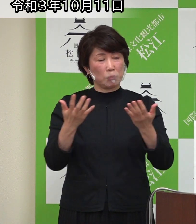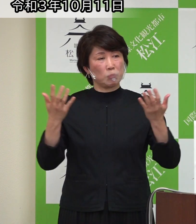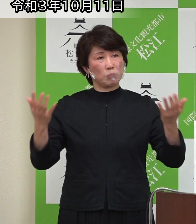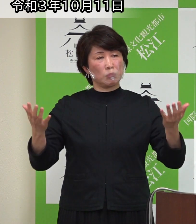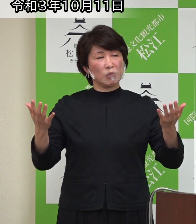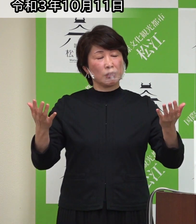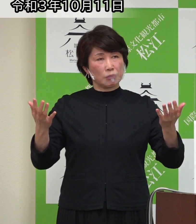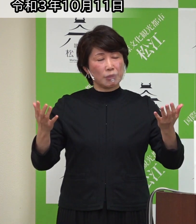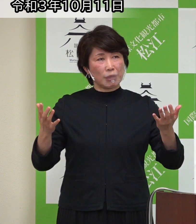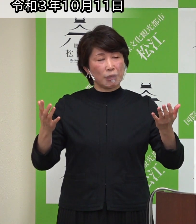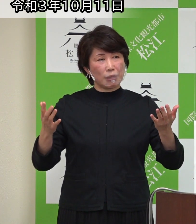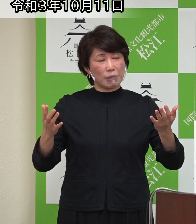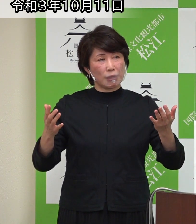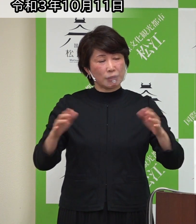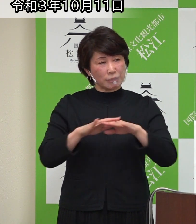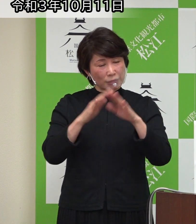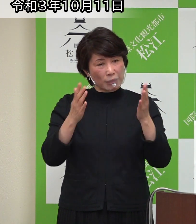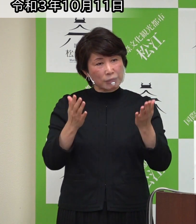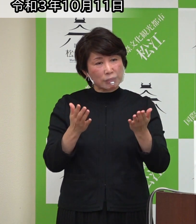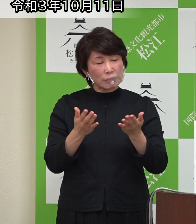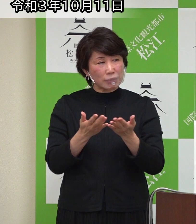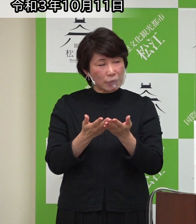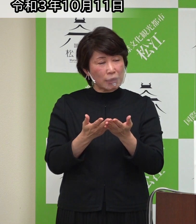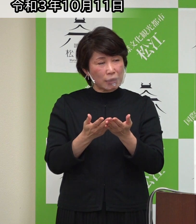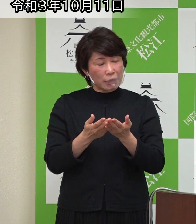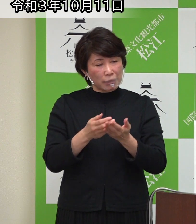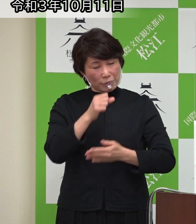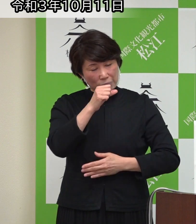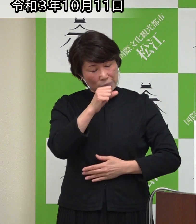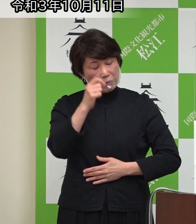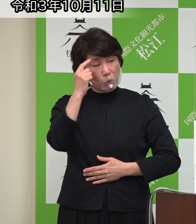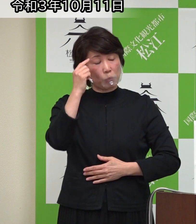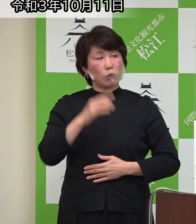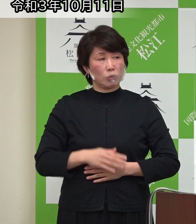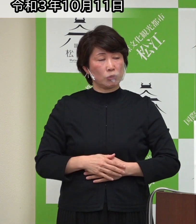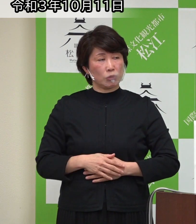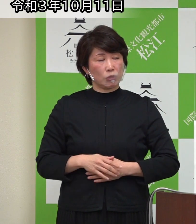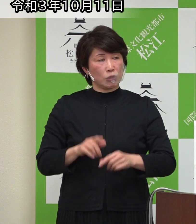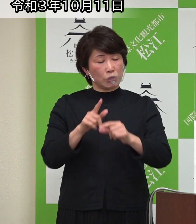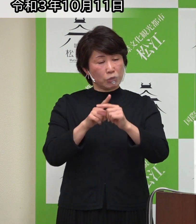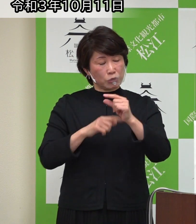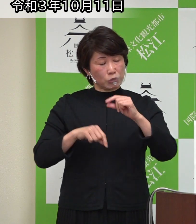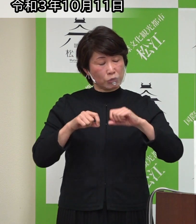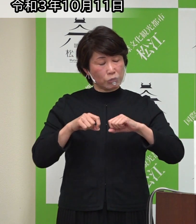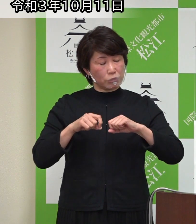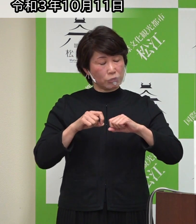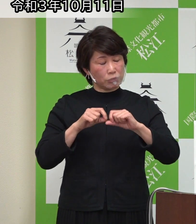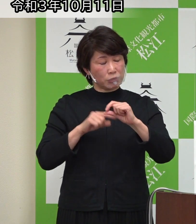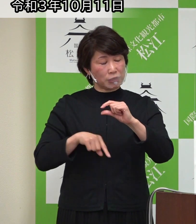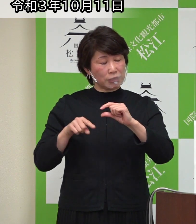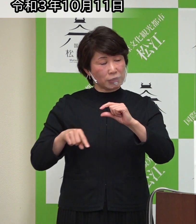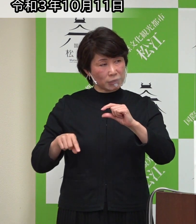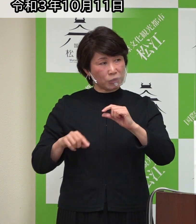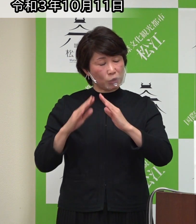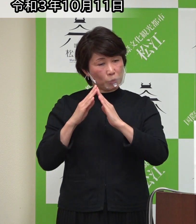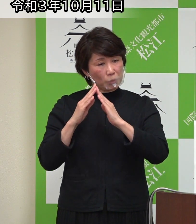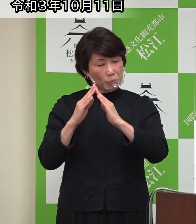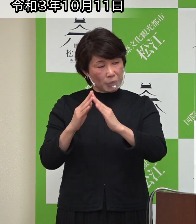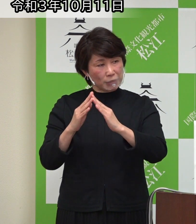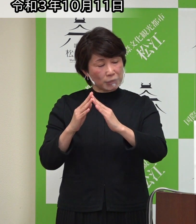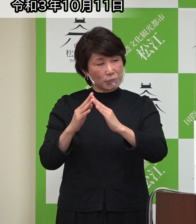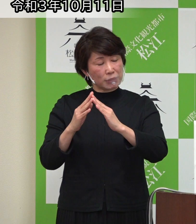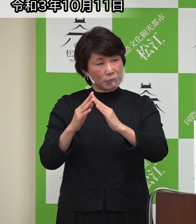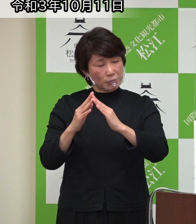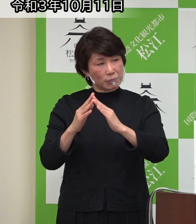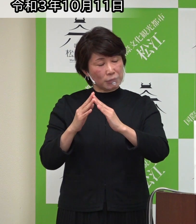江市全体の発展にもつながることだというふうな認識を持っています。で今回はその中心市街地のまあ活性化のためにそれぞれ当然歴史